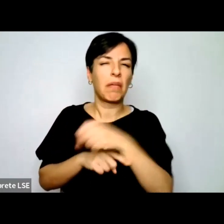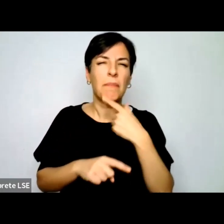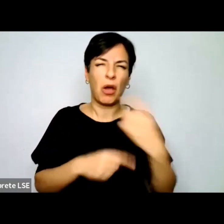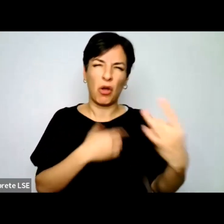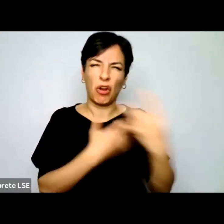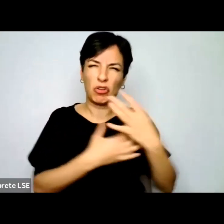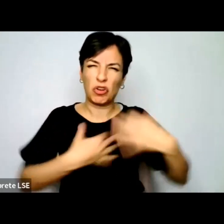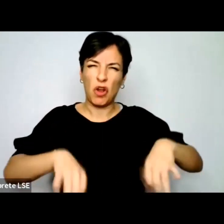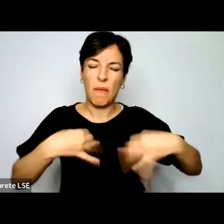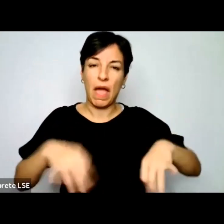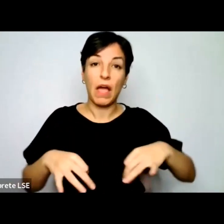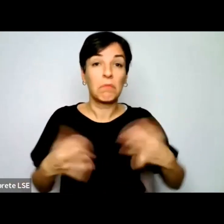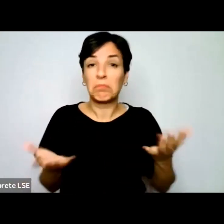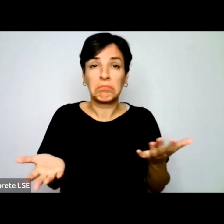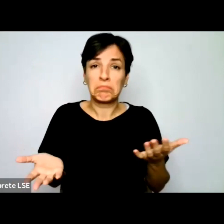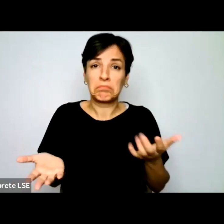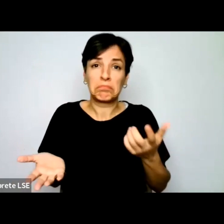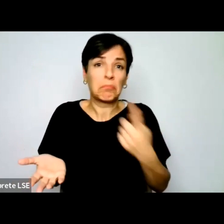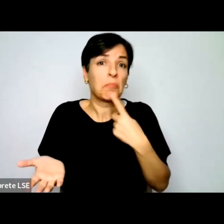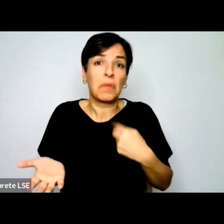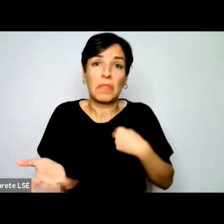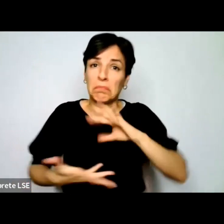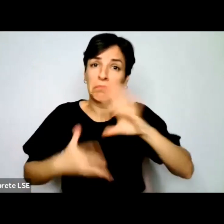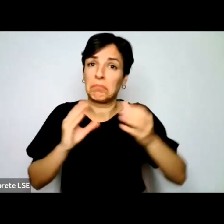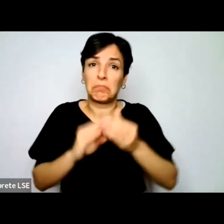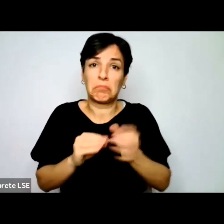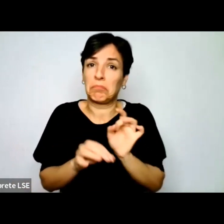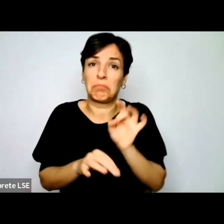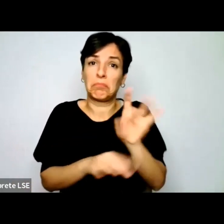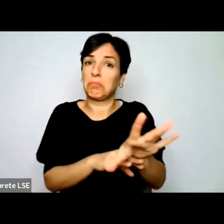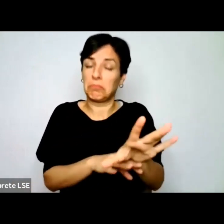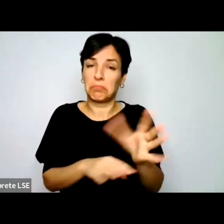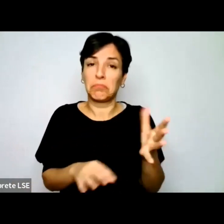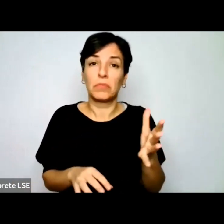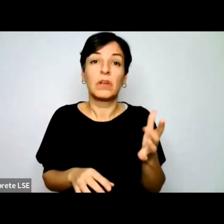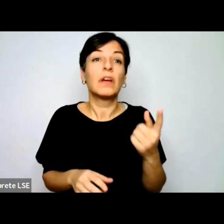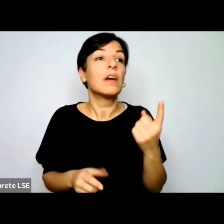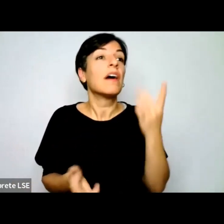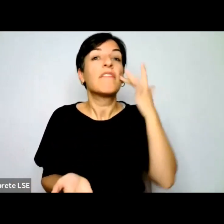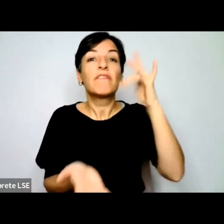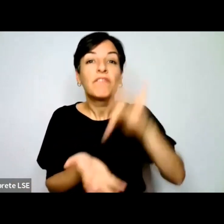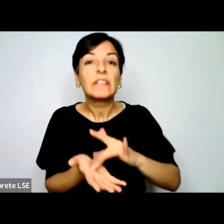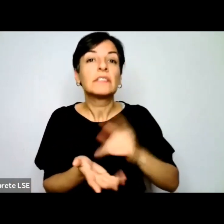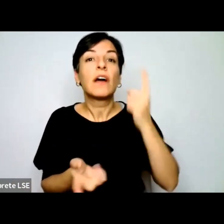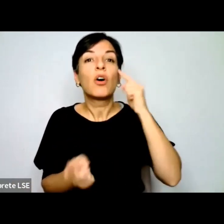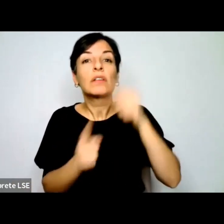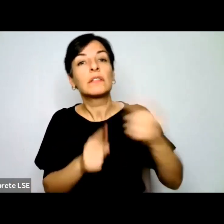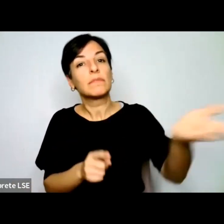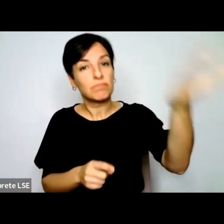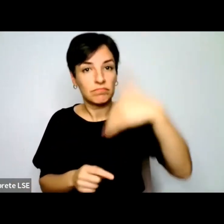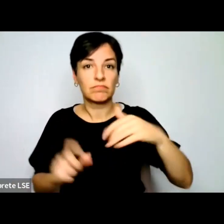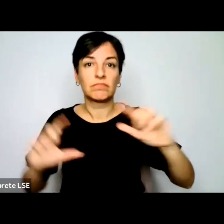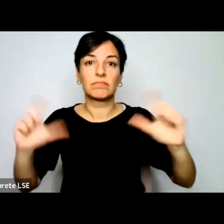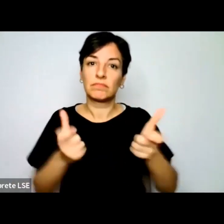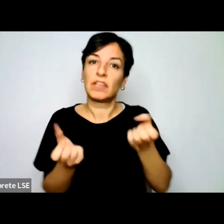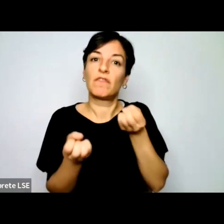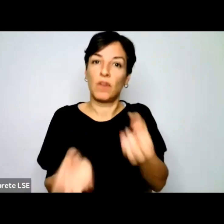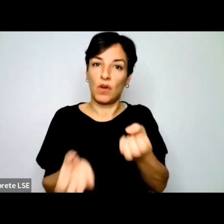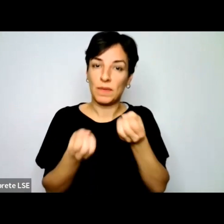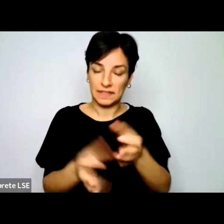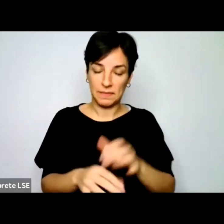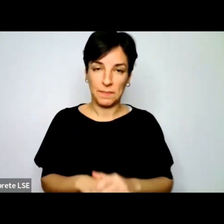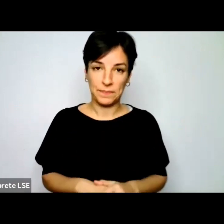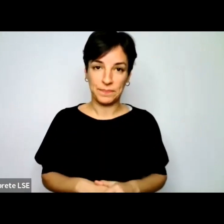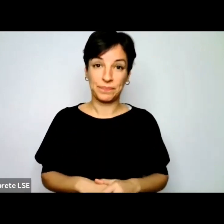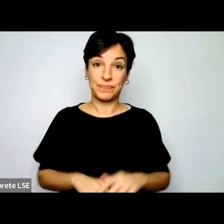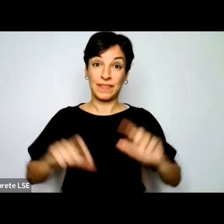fácil, nosotros os vamos a mandar esa comunicación, esa cartita, citándoos un día para esta sesión informativa. La sesión